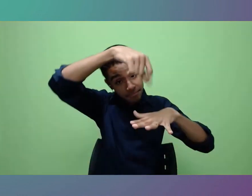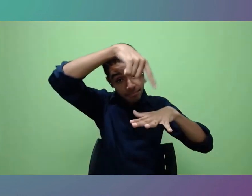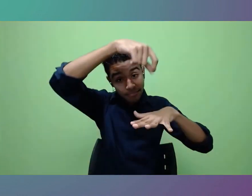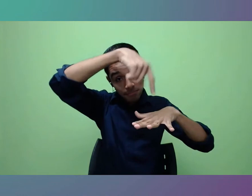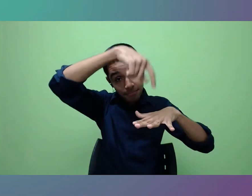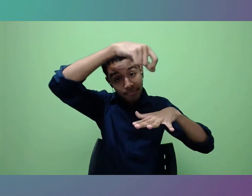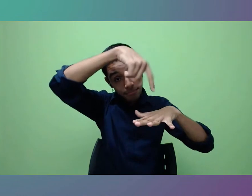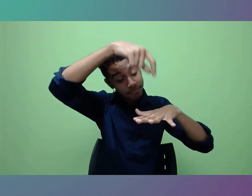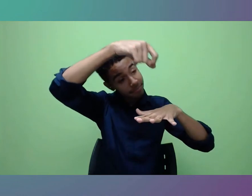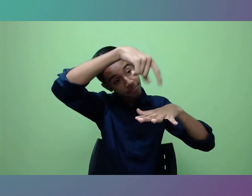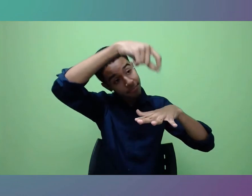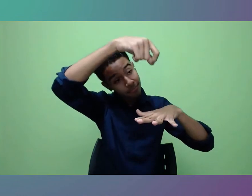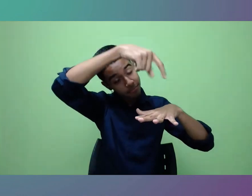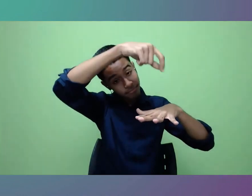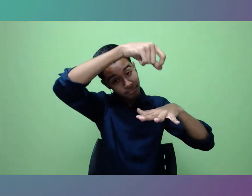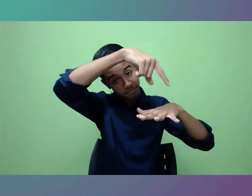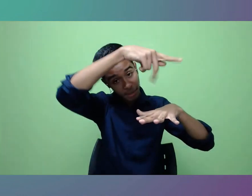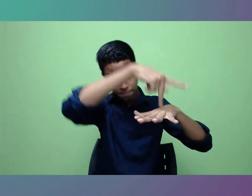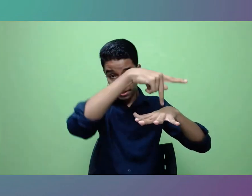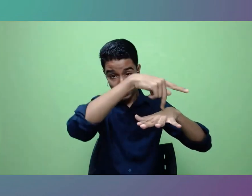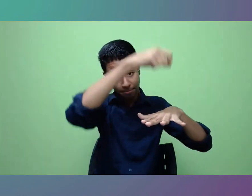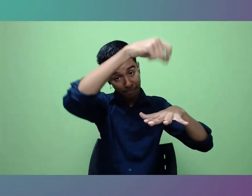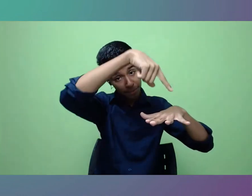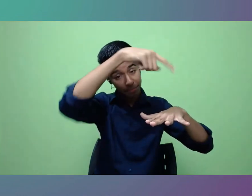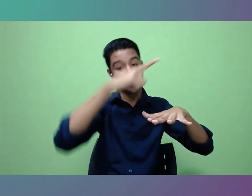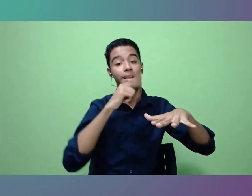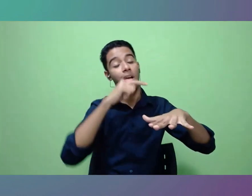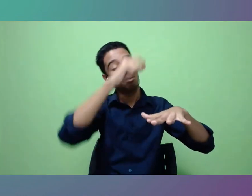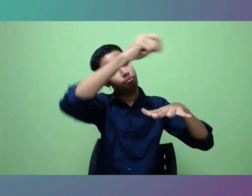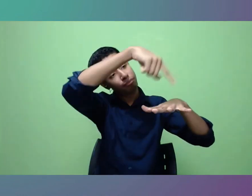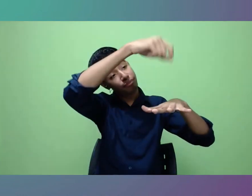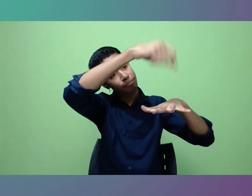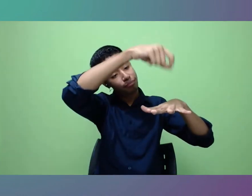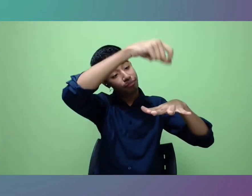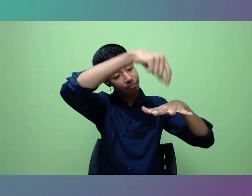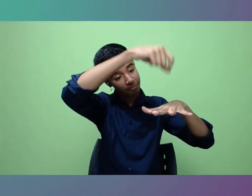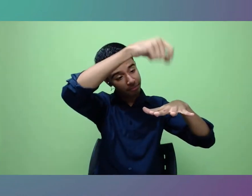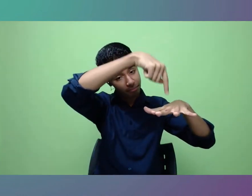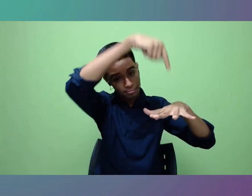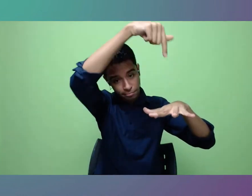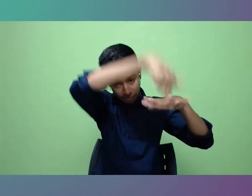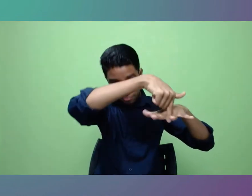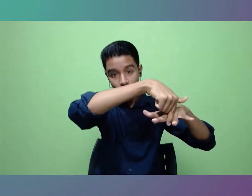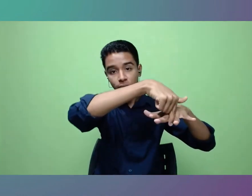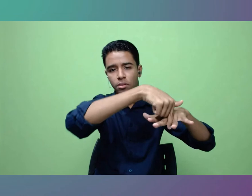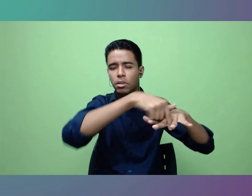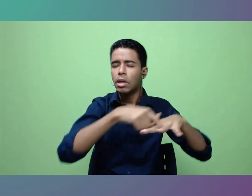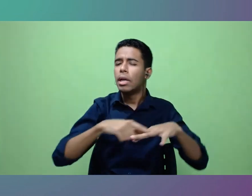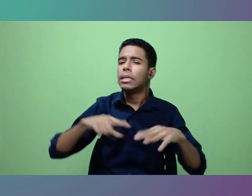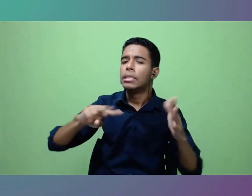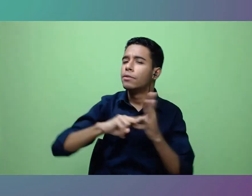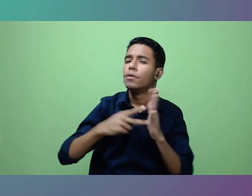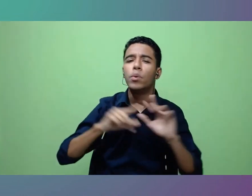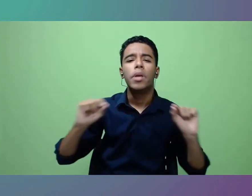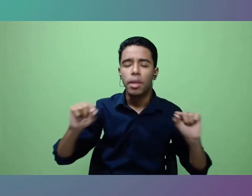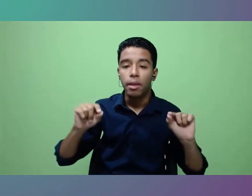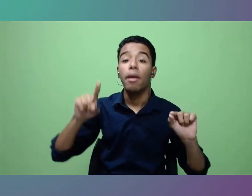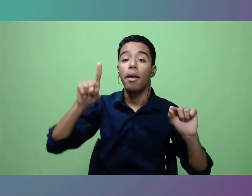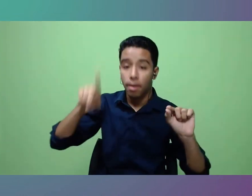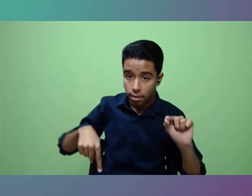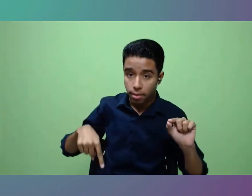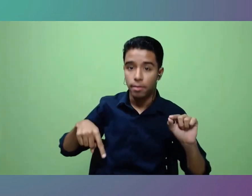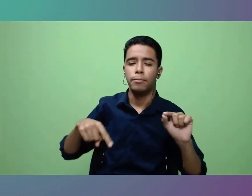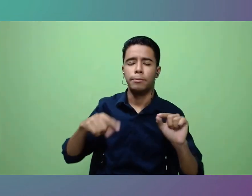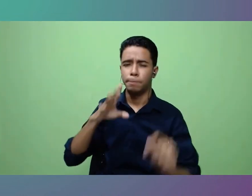Perseverança. Então, o que o intérprete vai fazer? Ah, você precisa ter perseverança. Não, equivalência, Gustavo.